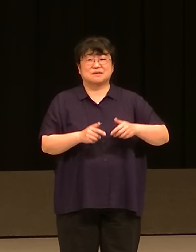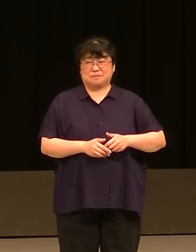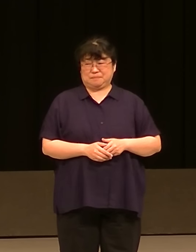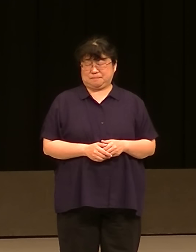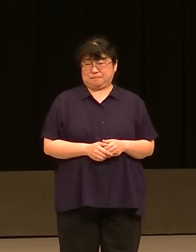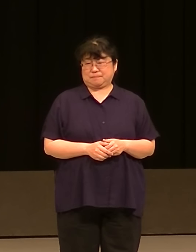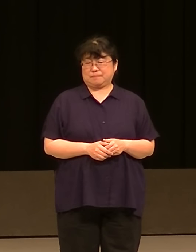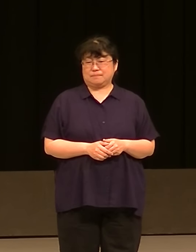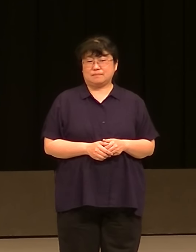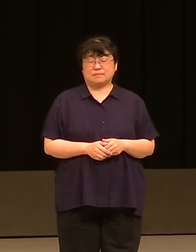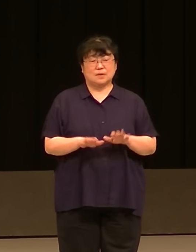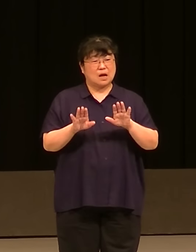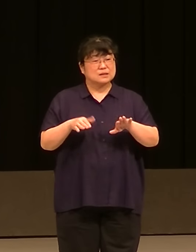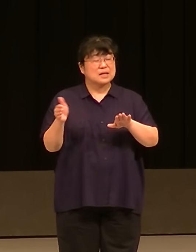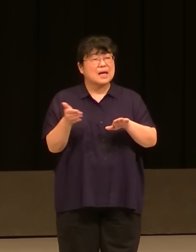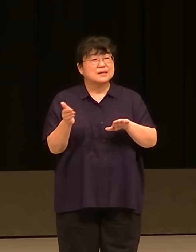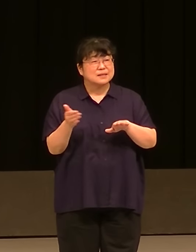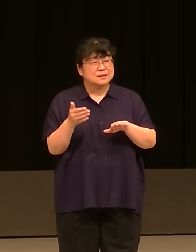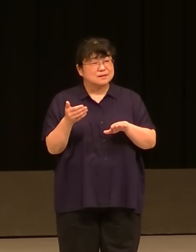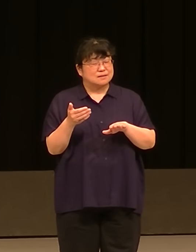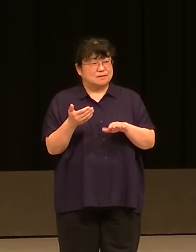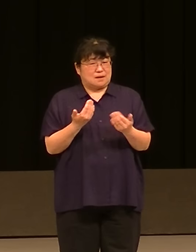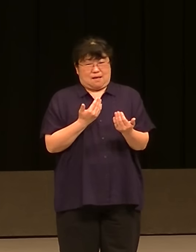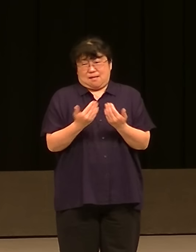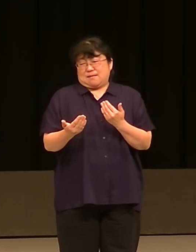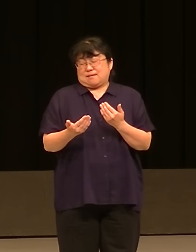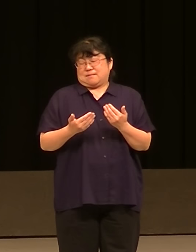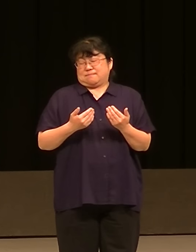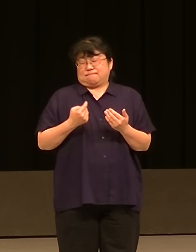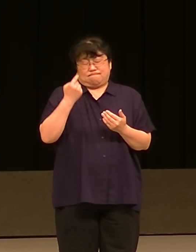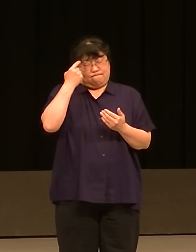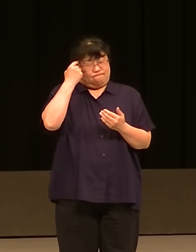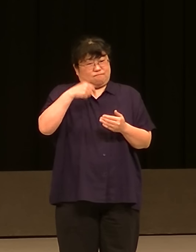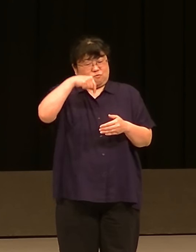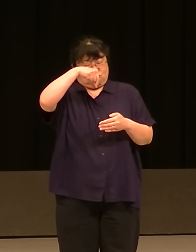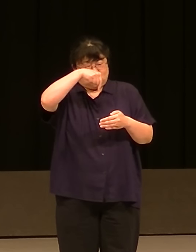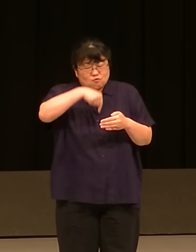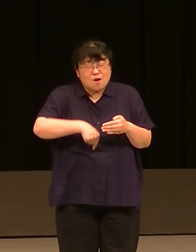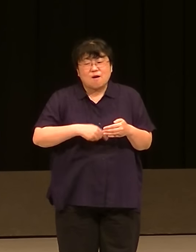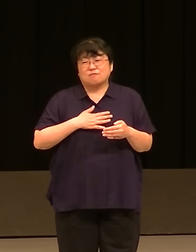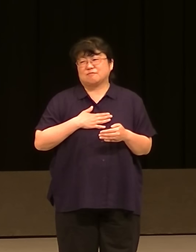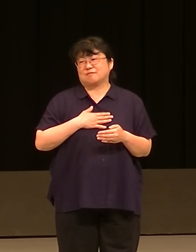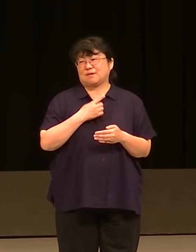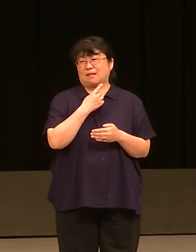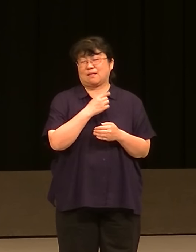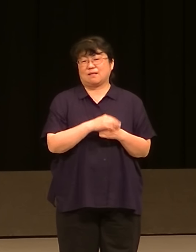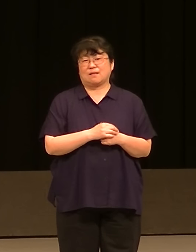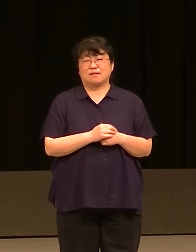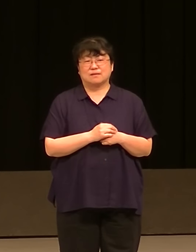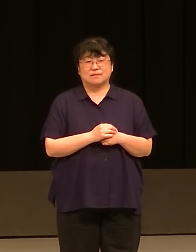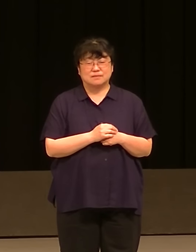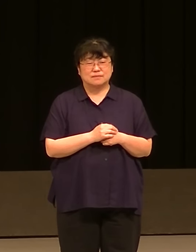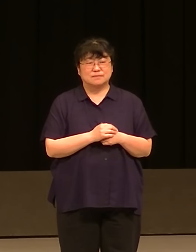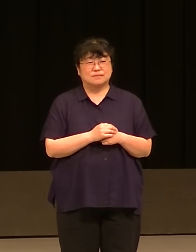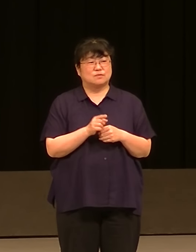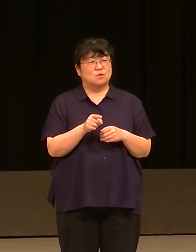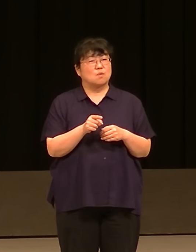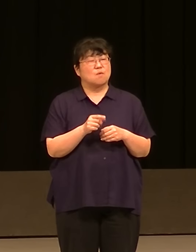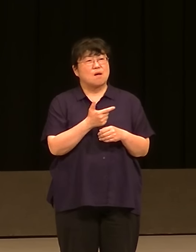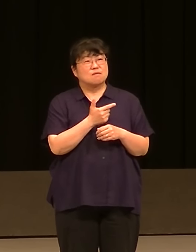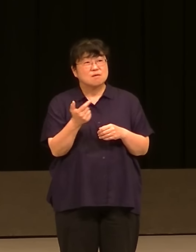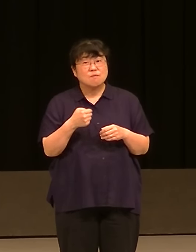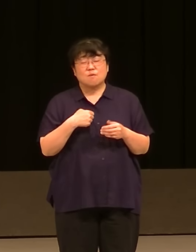が、もう最近になってその確信を非常に深く、深めておりまして、それはとても、まあ、